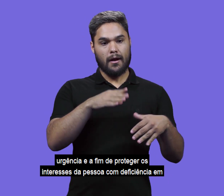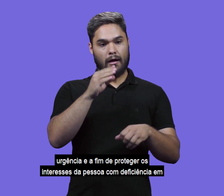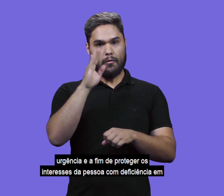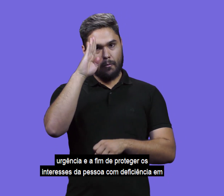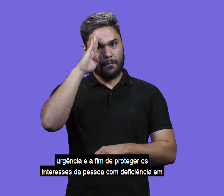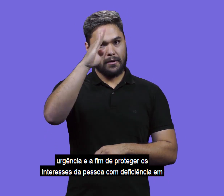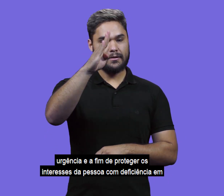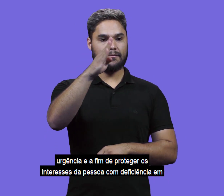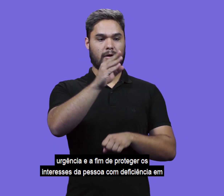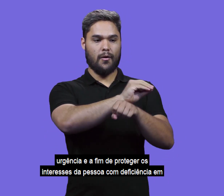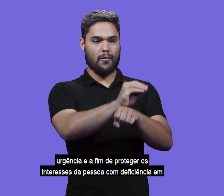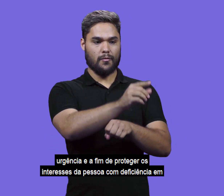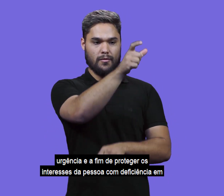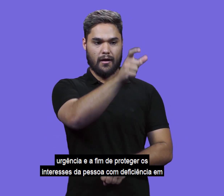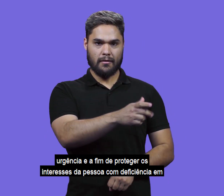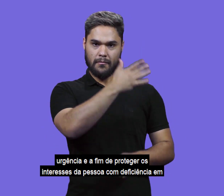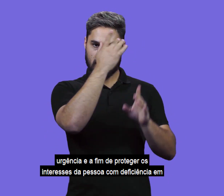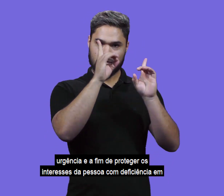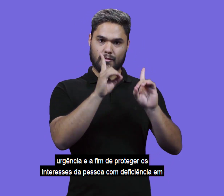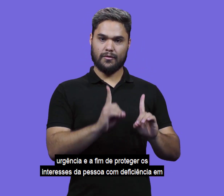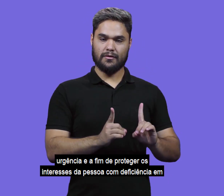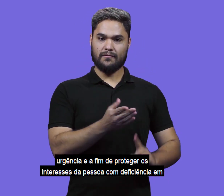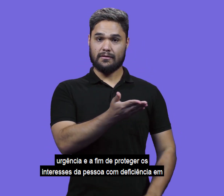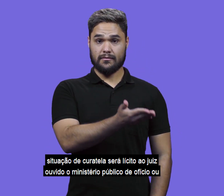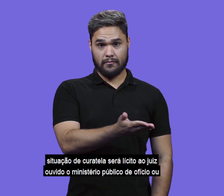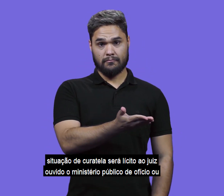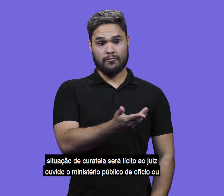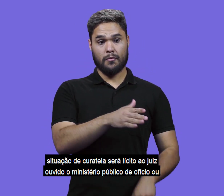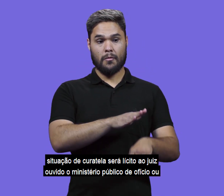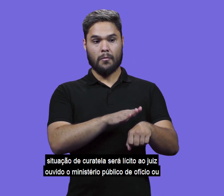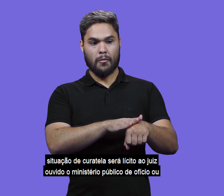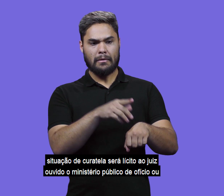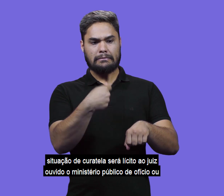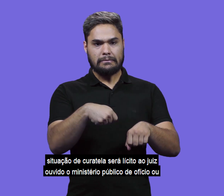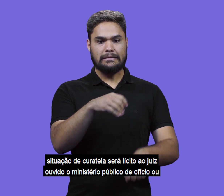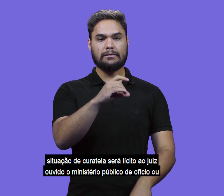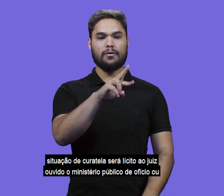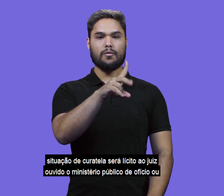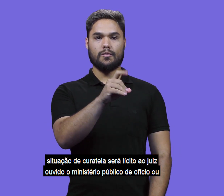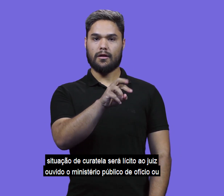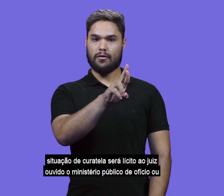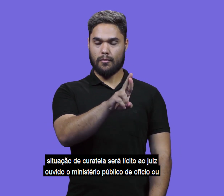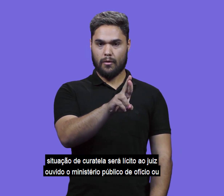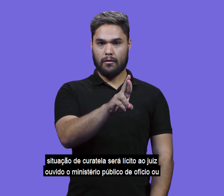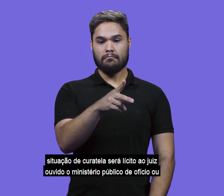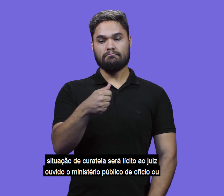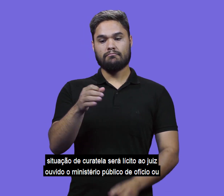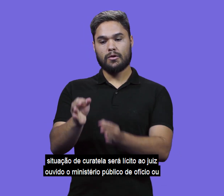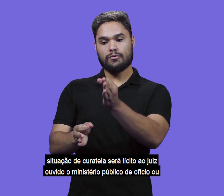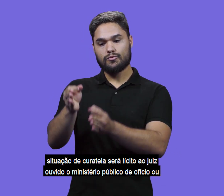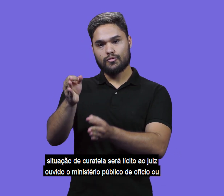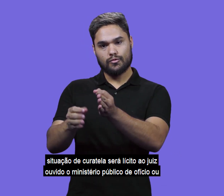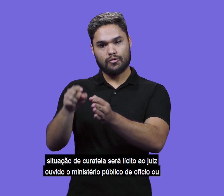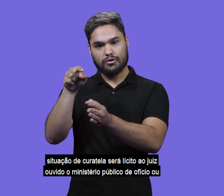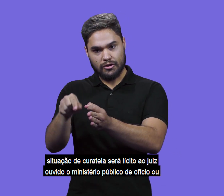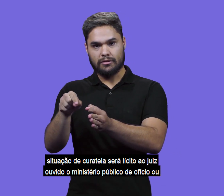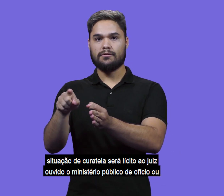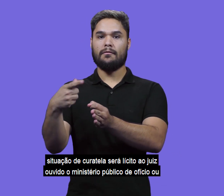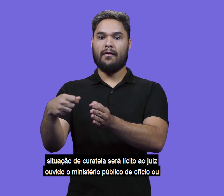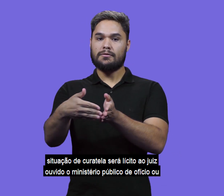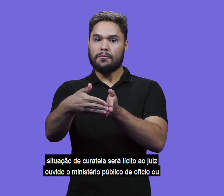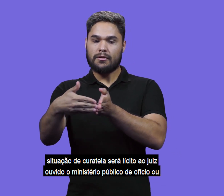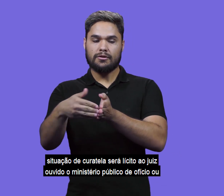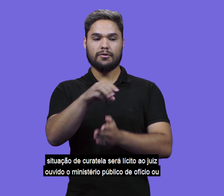de proteger os interesses da pessoa com deficiência em situação de curatela, será lícito ao juiz, ouvido